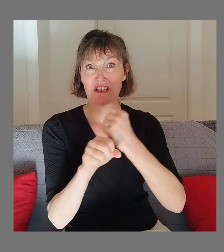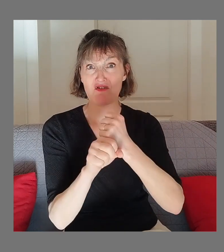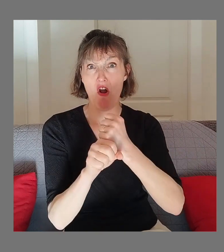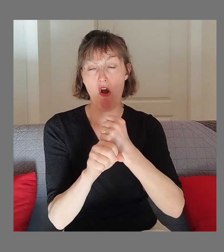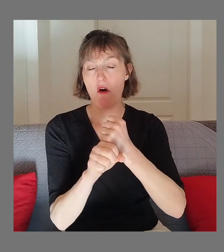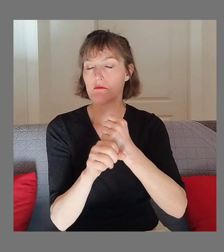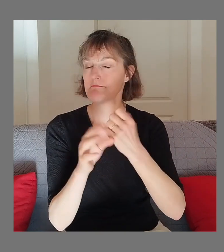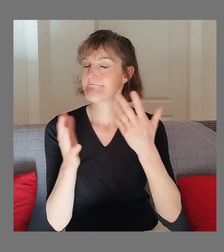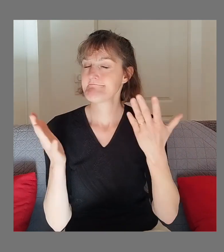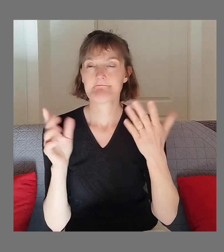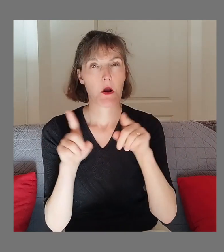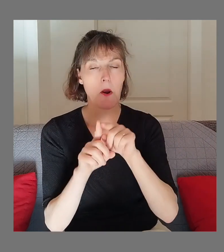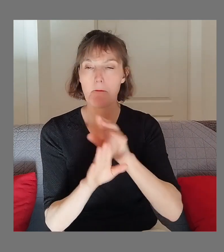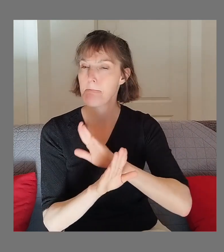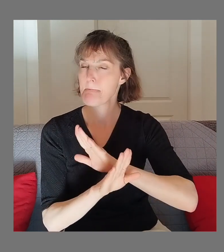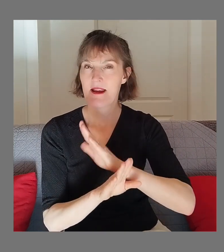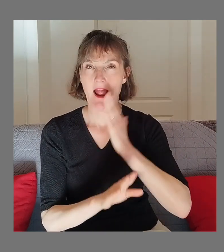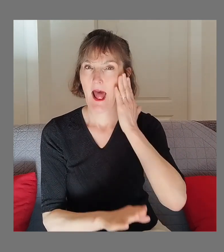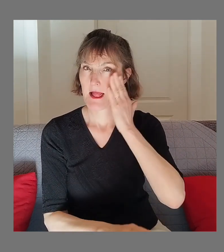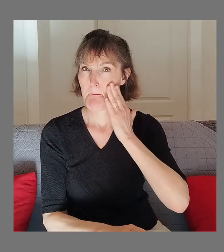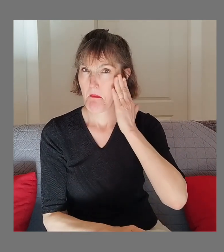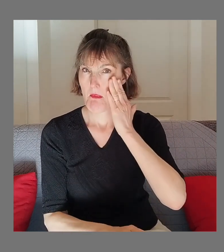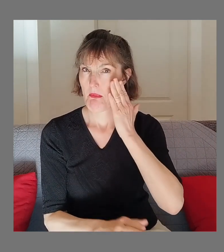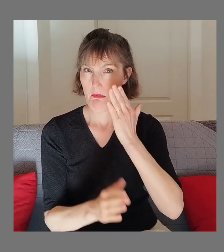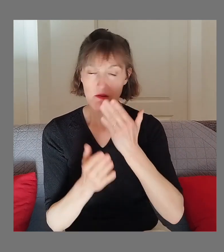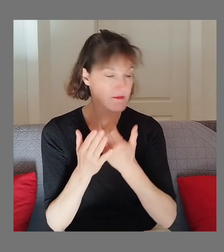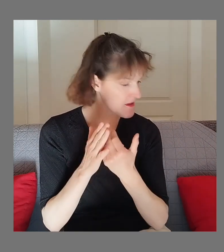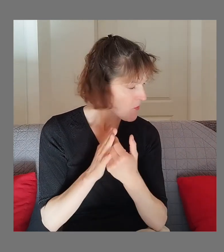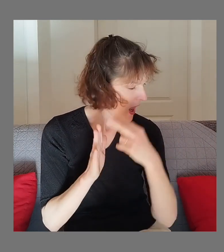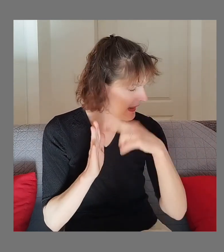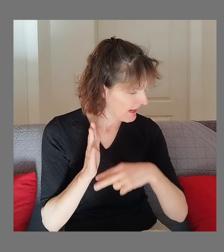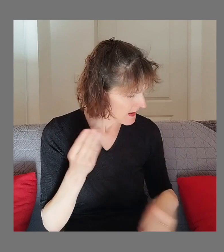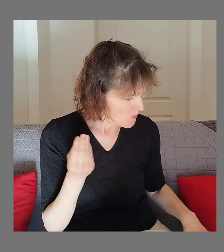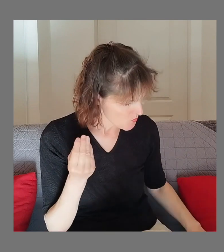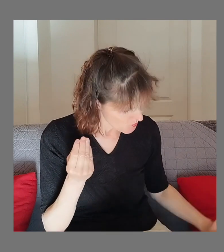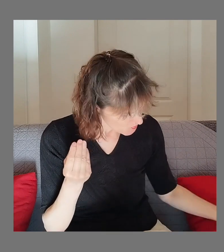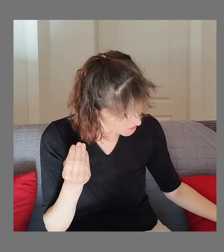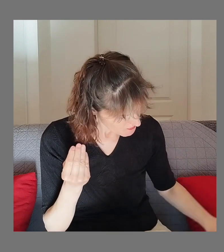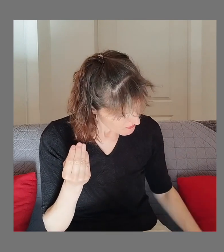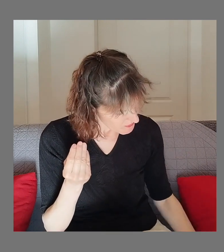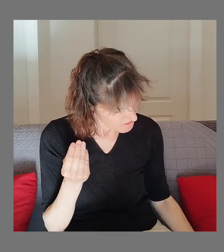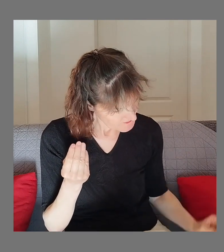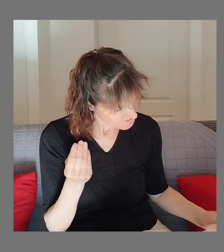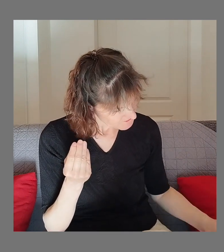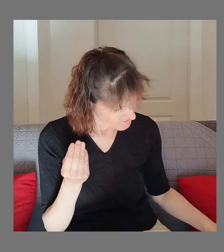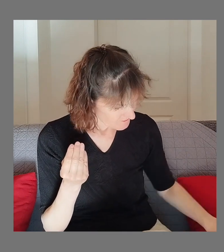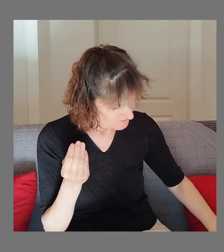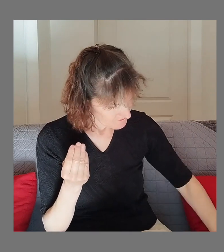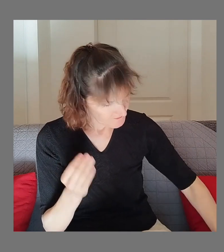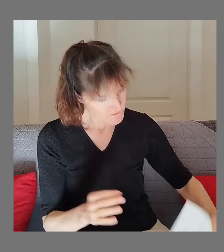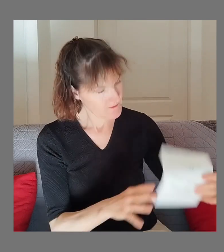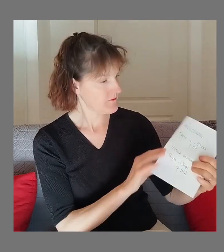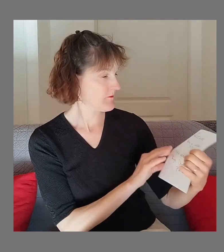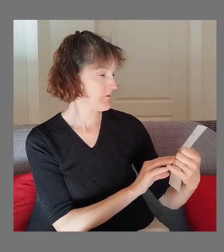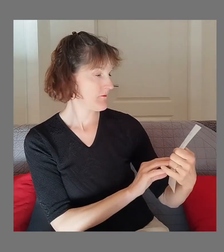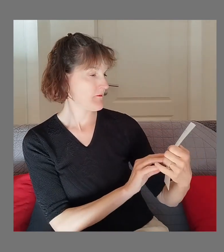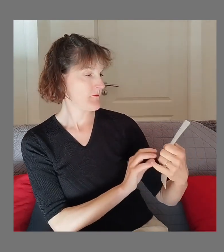Donc à l'âge de 10 ans, cette jeune fille est comme un animal. Et on lit cela à la